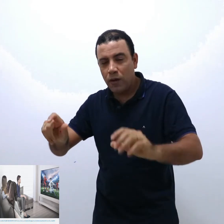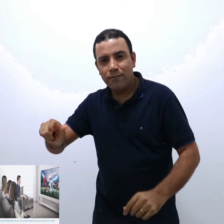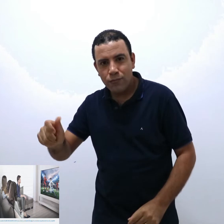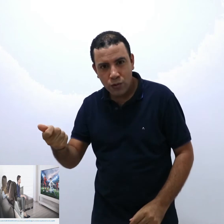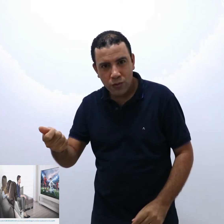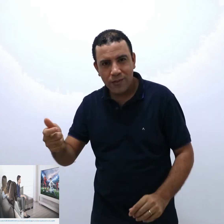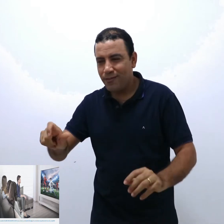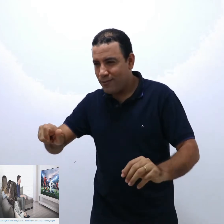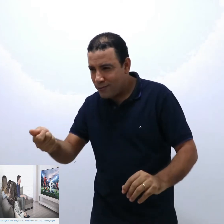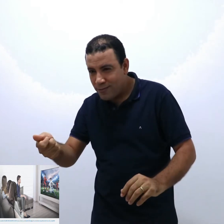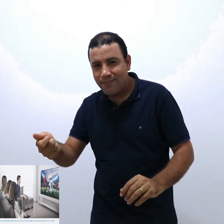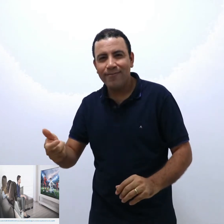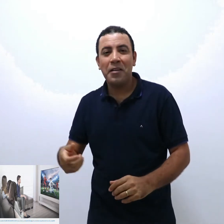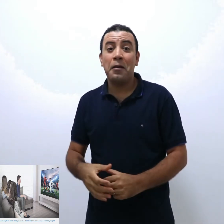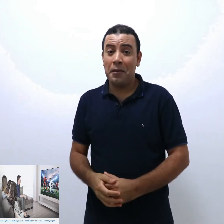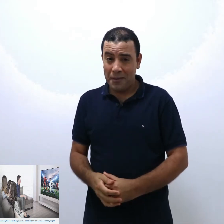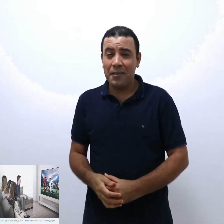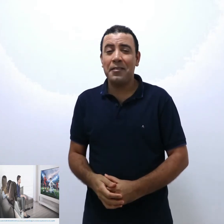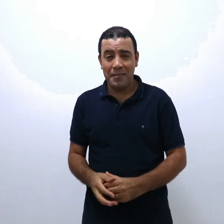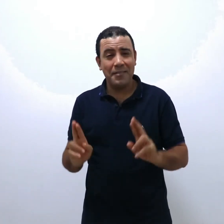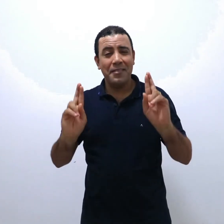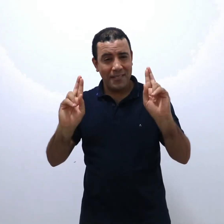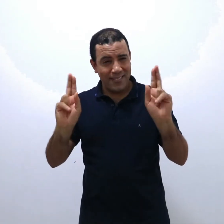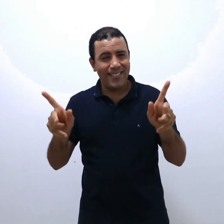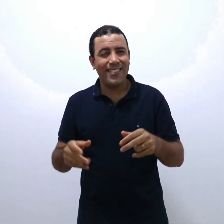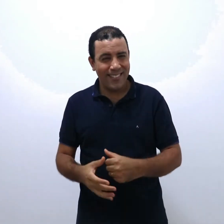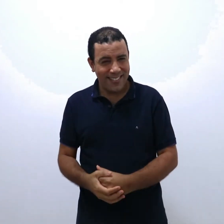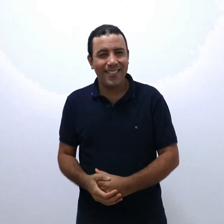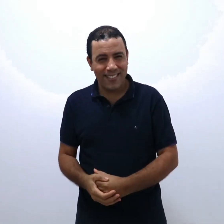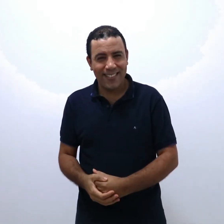e ficavam fora do ar e havia mudança de canal.